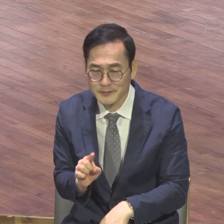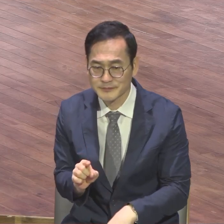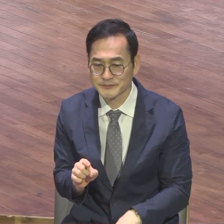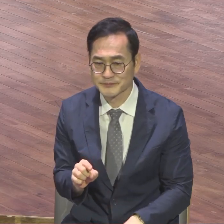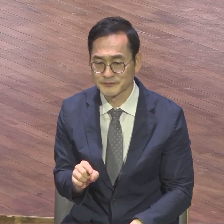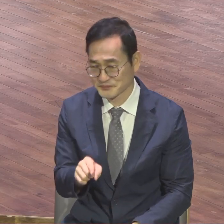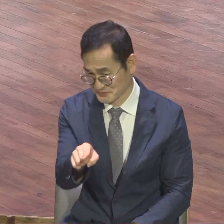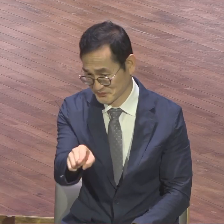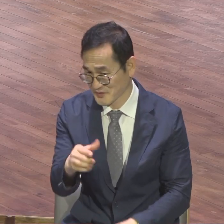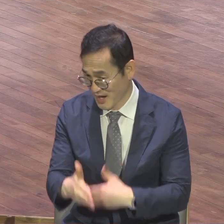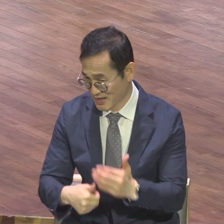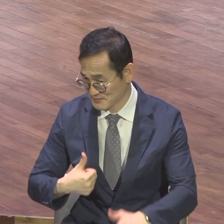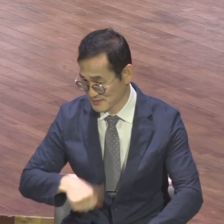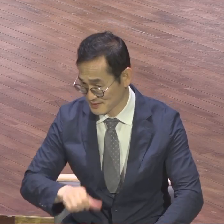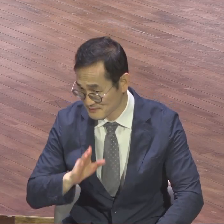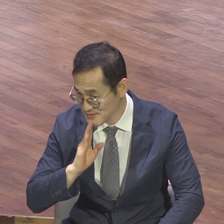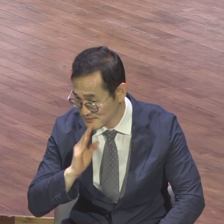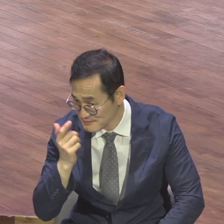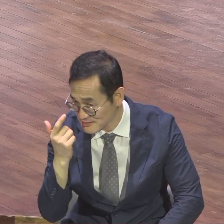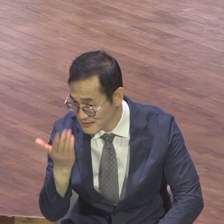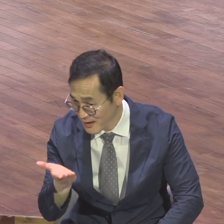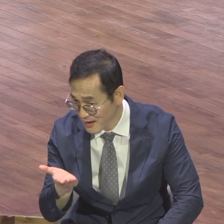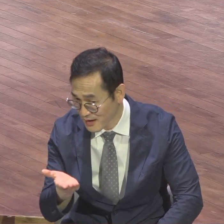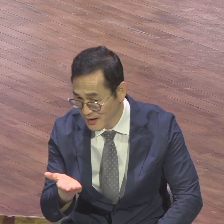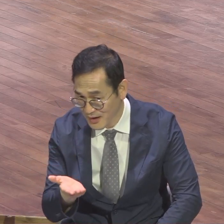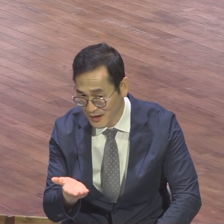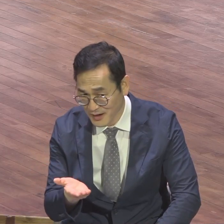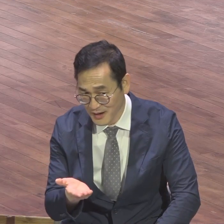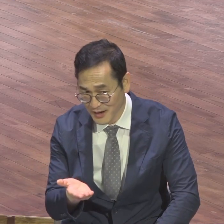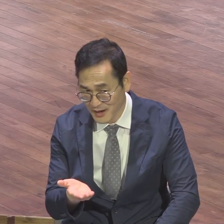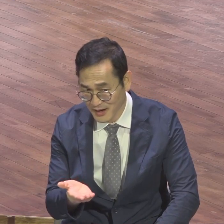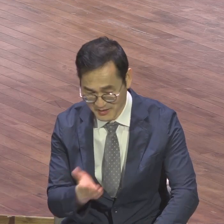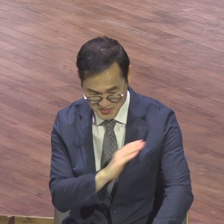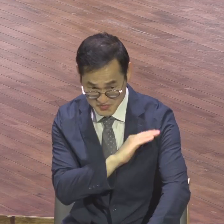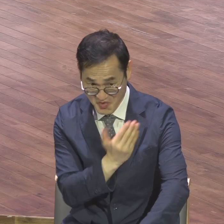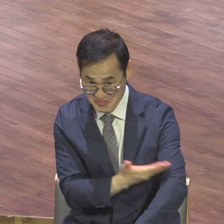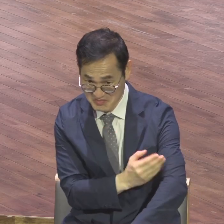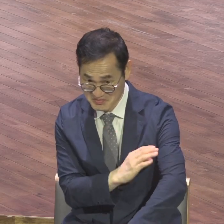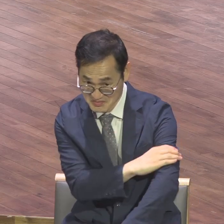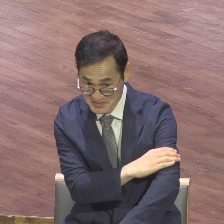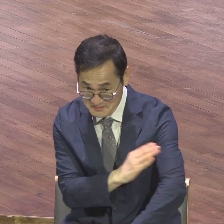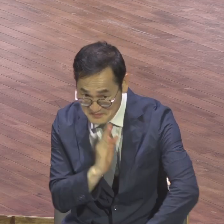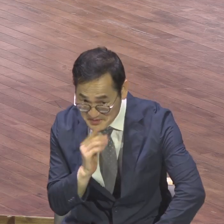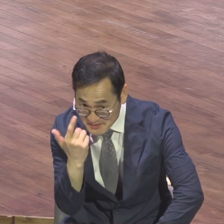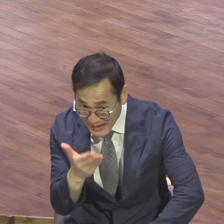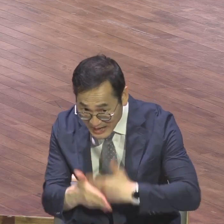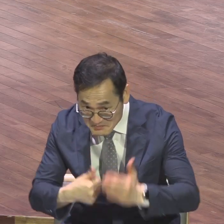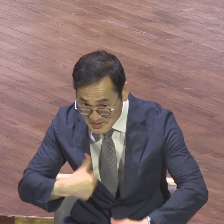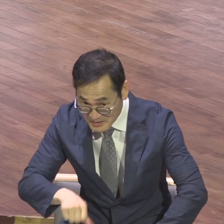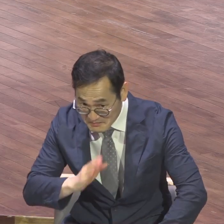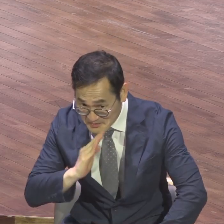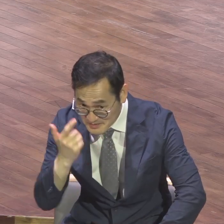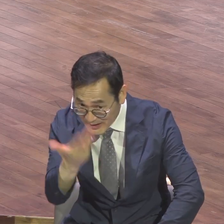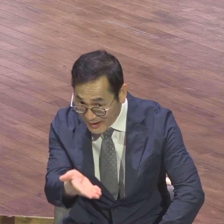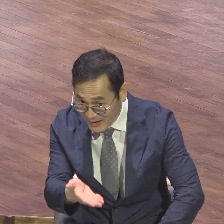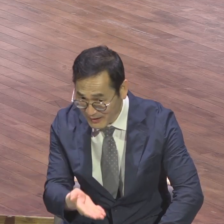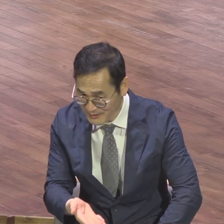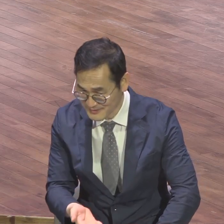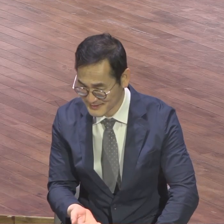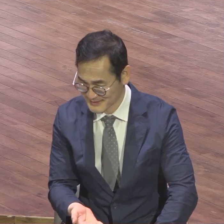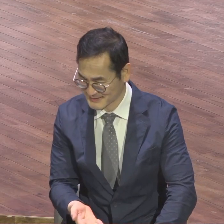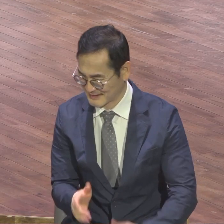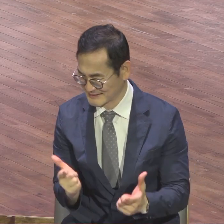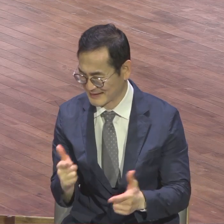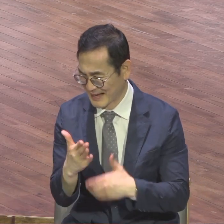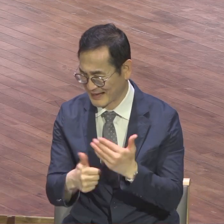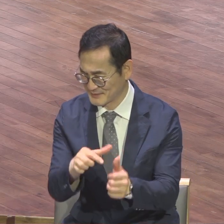하나님의 자녀가 맞냐? 내 신분이 뭐 권세 교회가 약한데 내가 진짜 하나님 자녀 맞나? 내게 이런